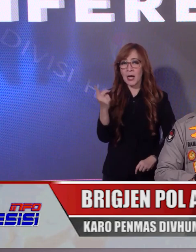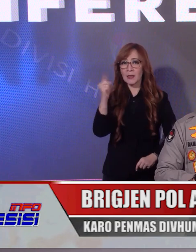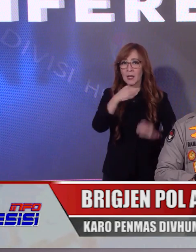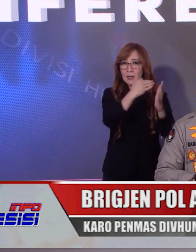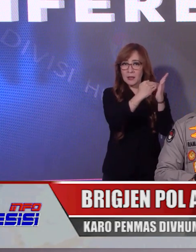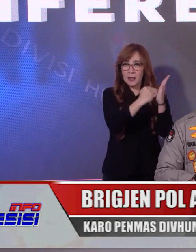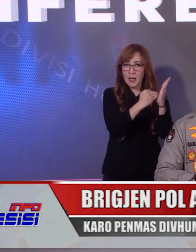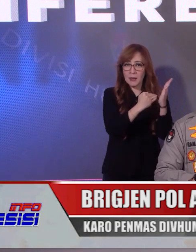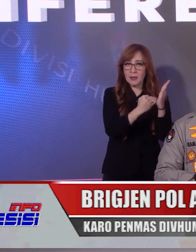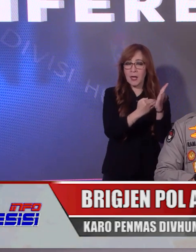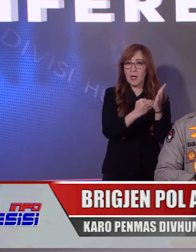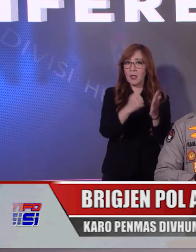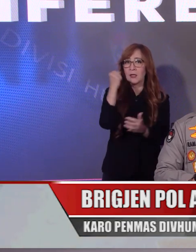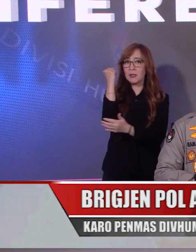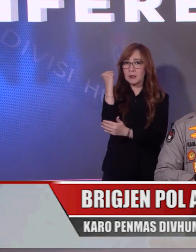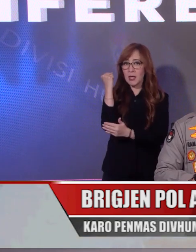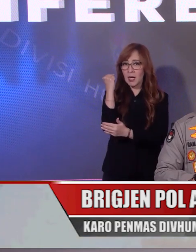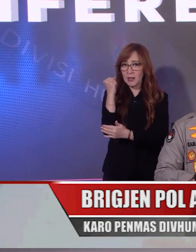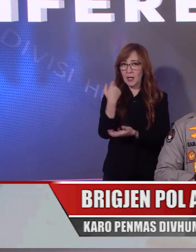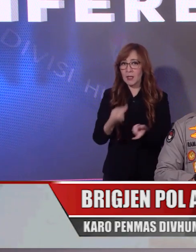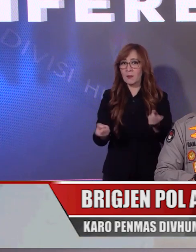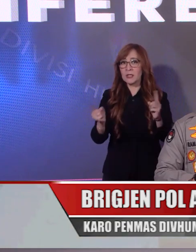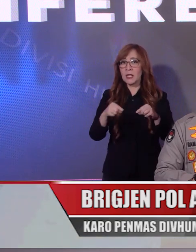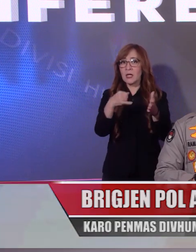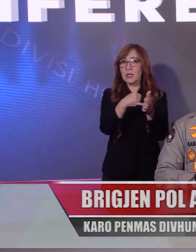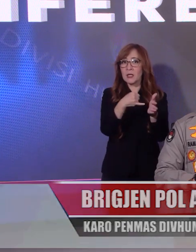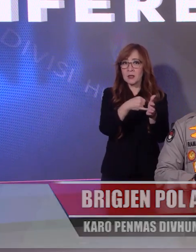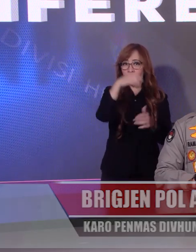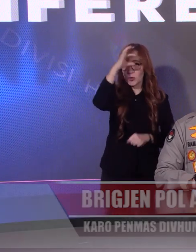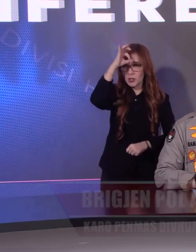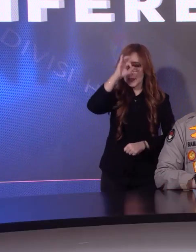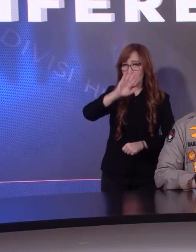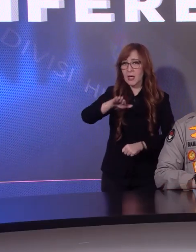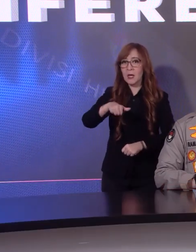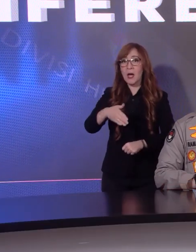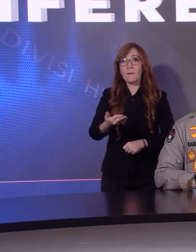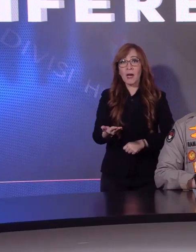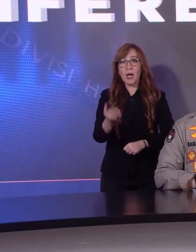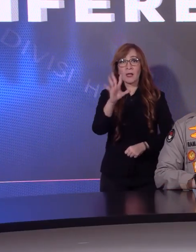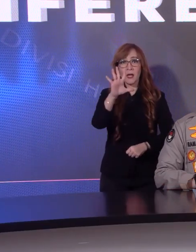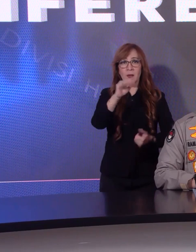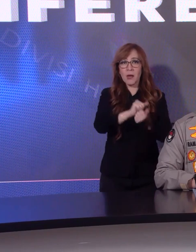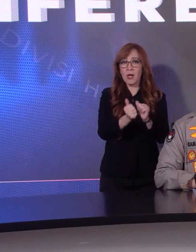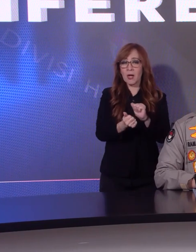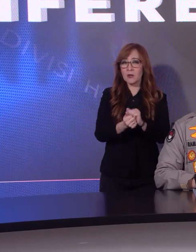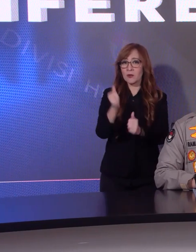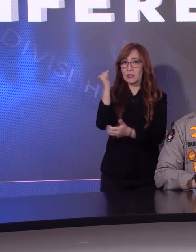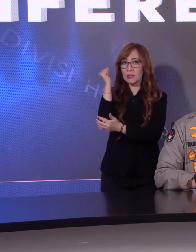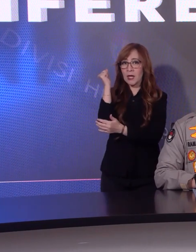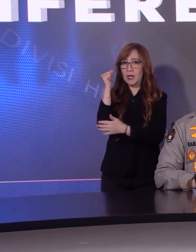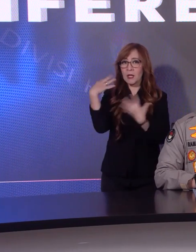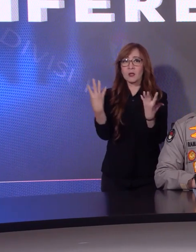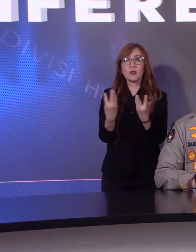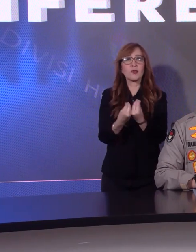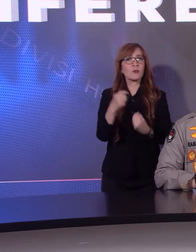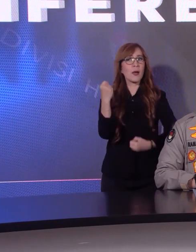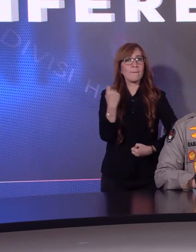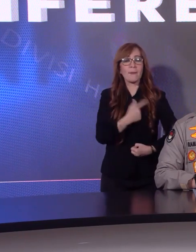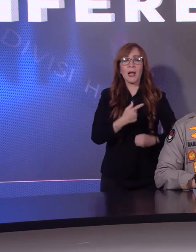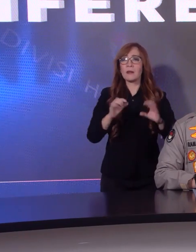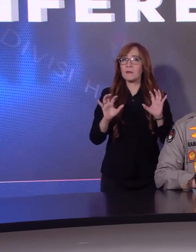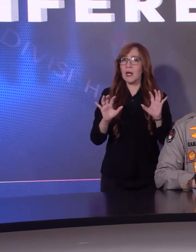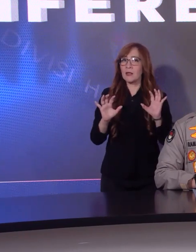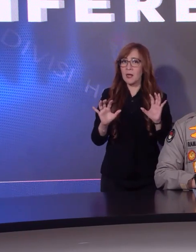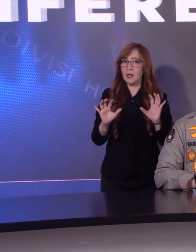data tren jenis kejahatan yang menjadi Catatan Kepolisian ada l kasus kejahatan yang jumlah kejadiannya tertinggi